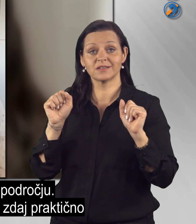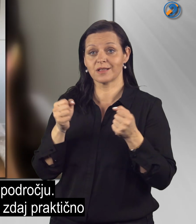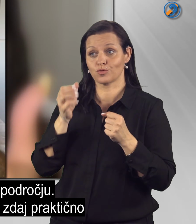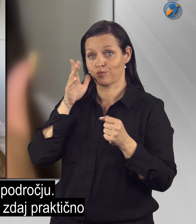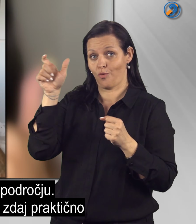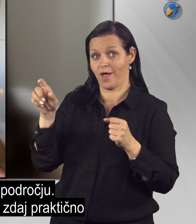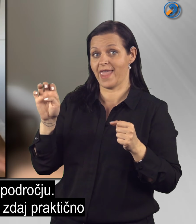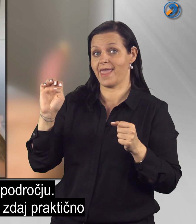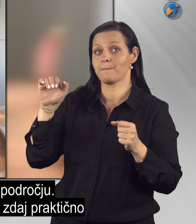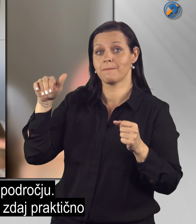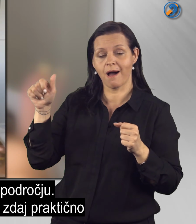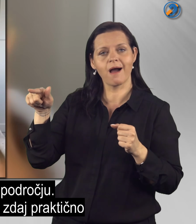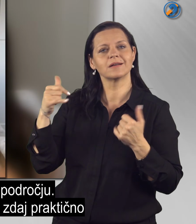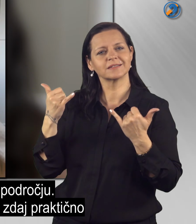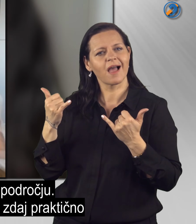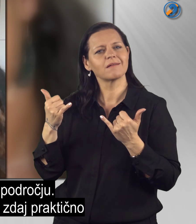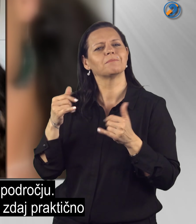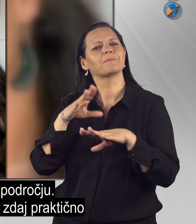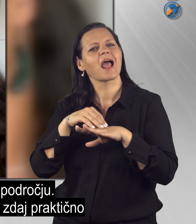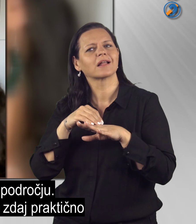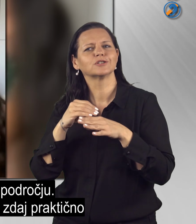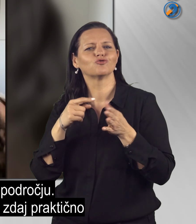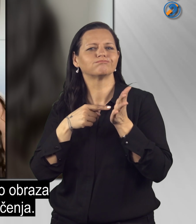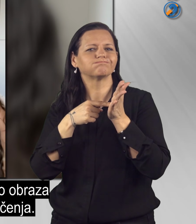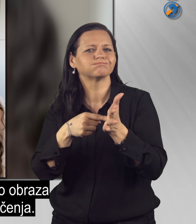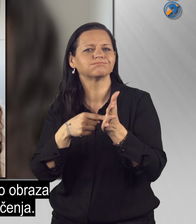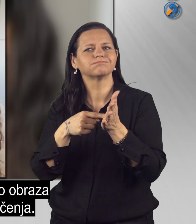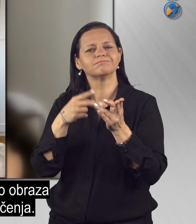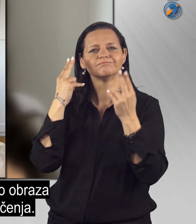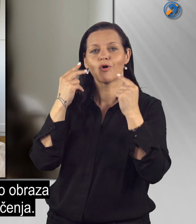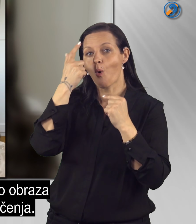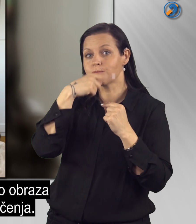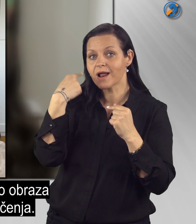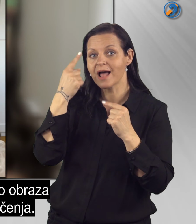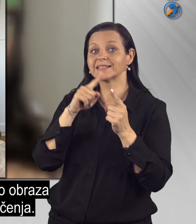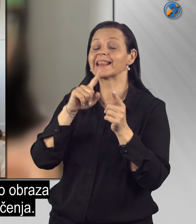Zato vam bo Ema zdaj praktično prikazala nego obraza in tehniko ličenja.